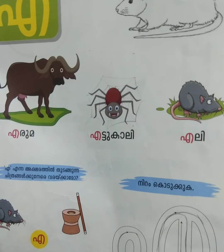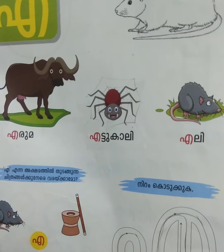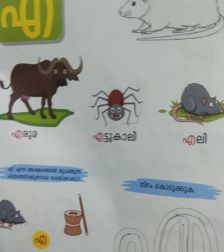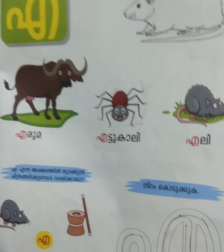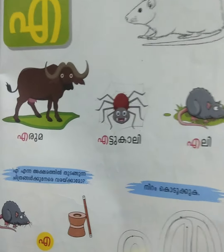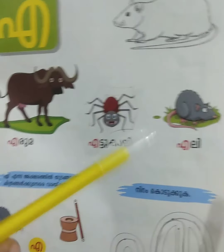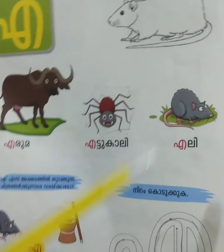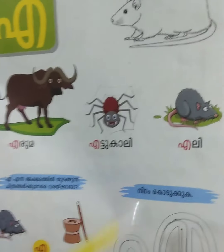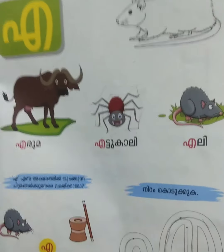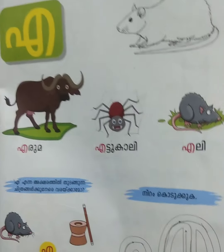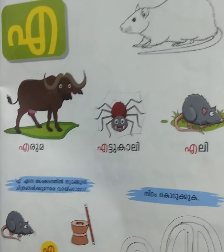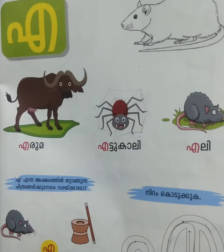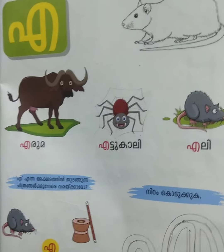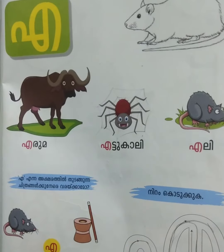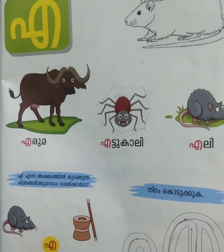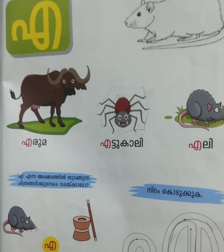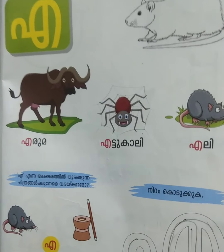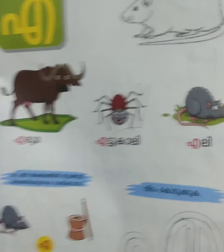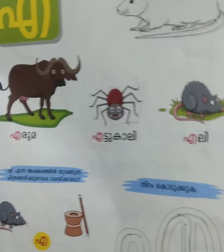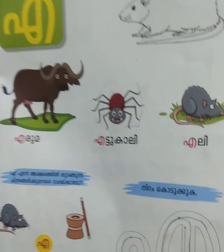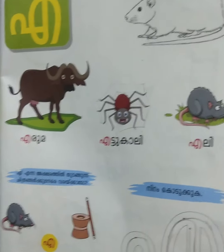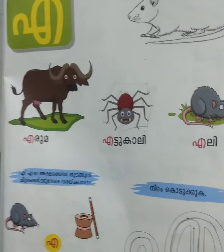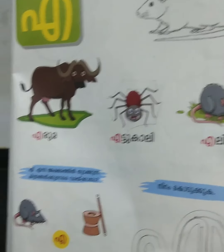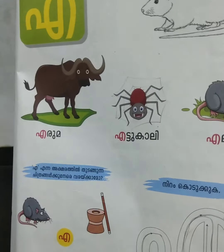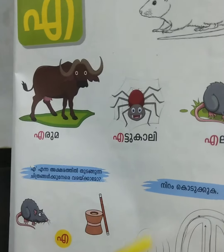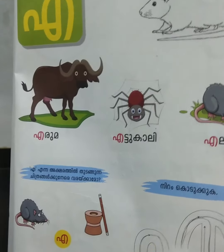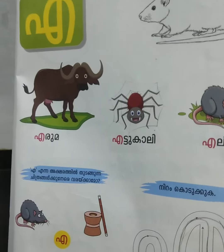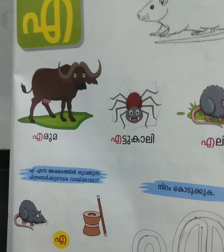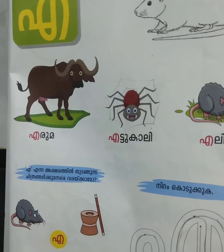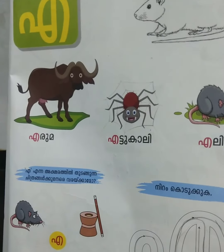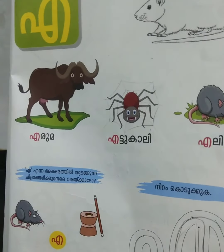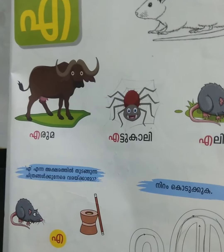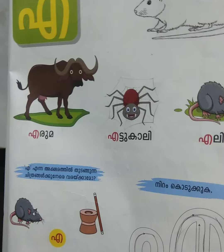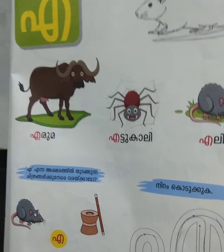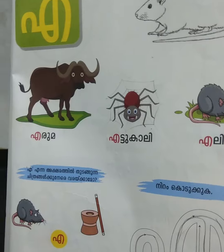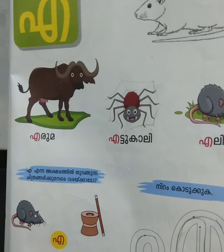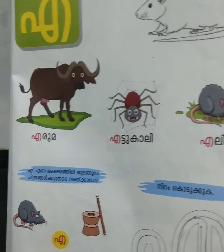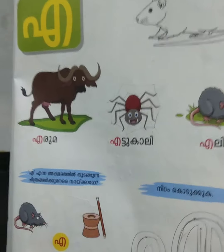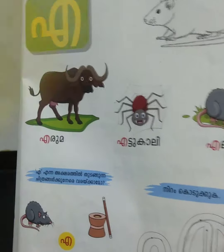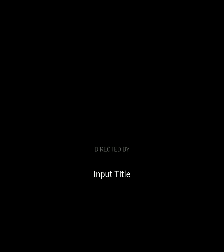നന്നായിട്ട്. അപ്പൊ ഇത്രയും വർക്കുകൾ എല്ലാവരും ചെയ്യുക. ഓക്കേ.